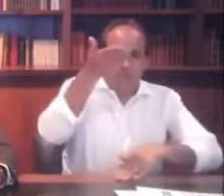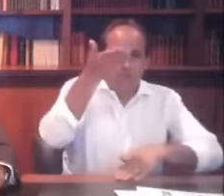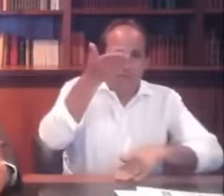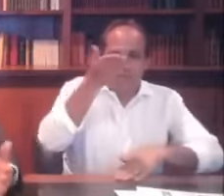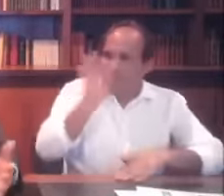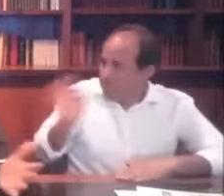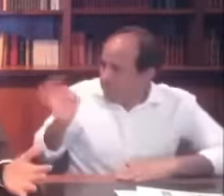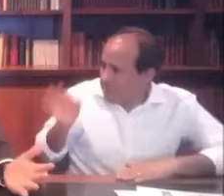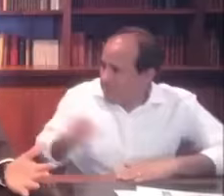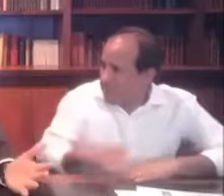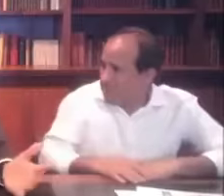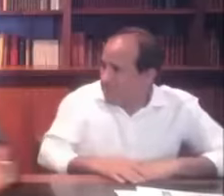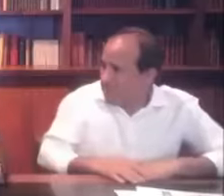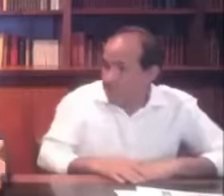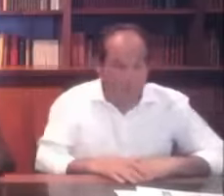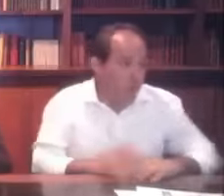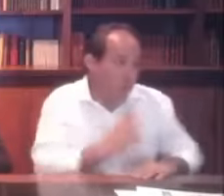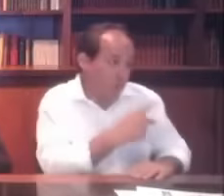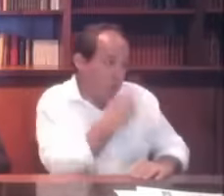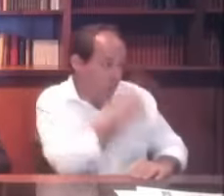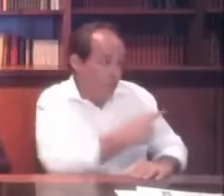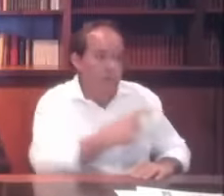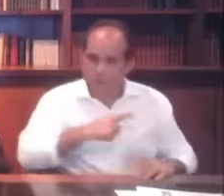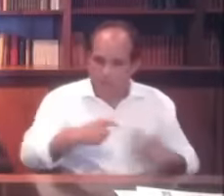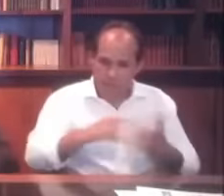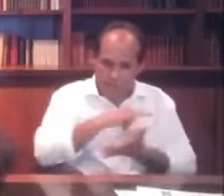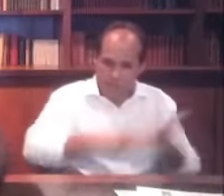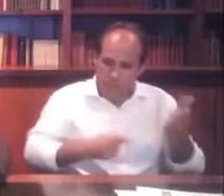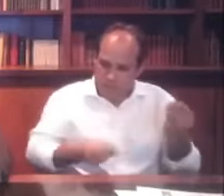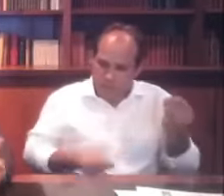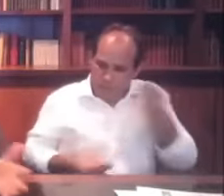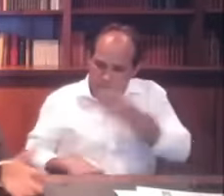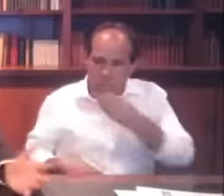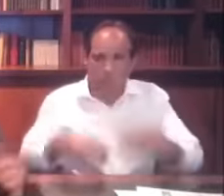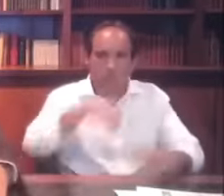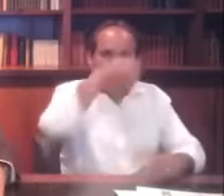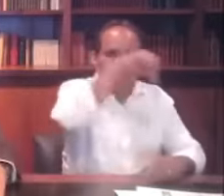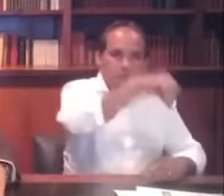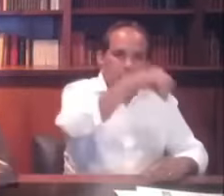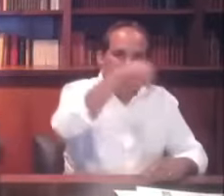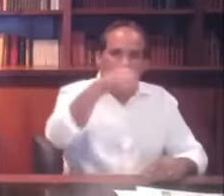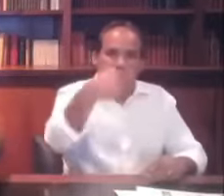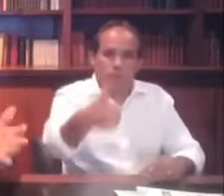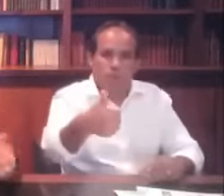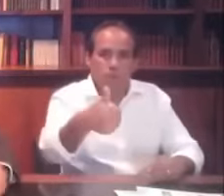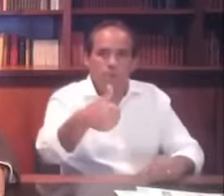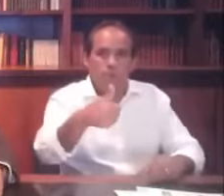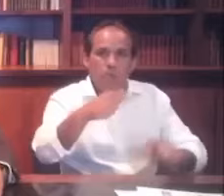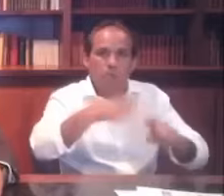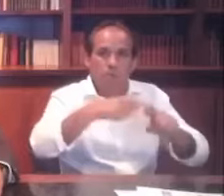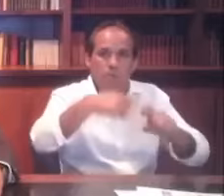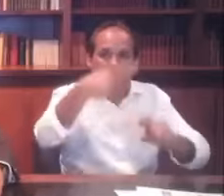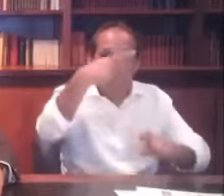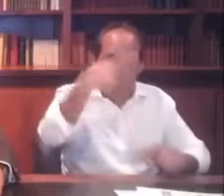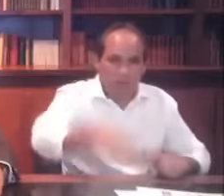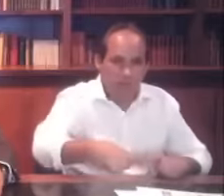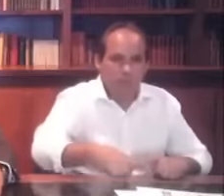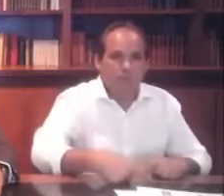Era. O senhor Eu está tô com. falando, né? Tô, não, eu te apresento o documento. Eu vejo. Eu tô com 991. São os médicos aqui que